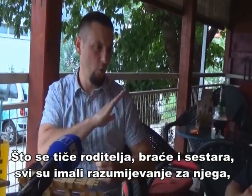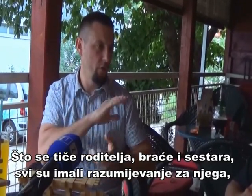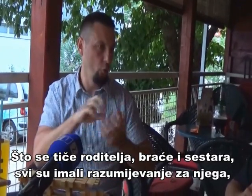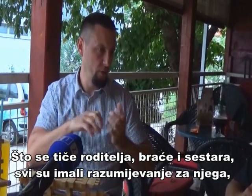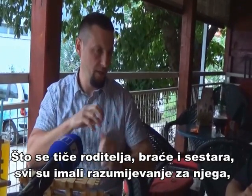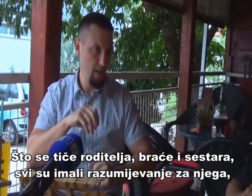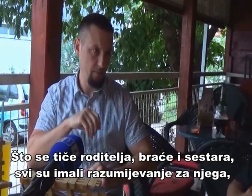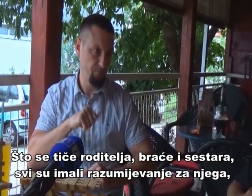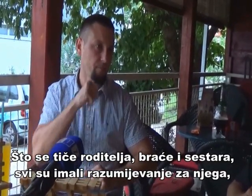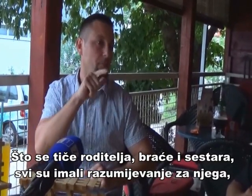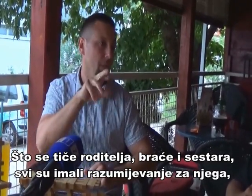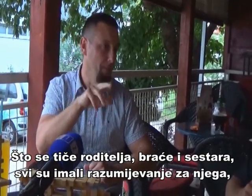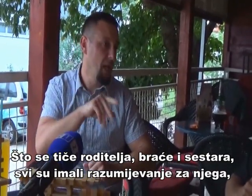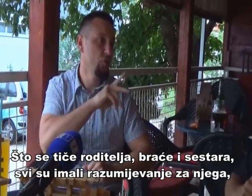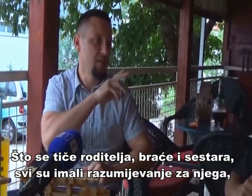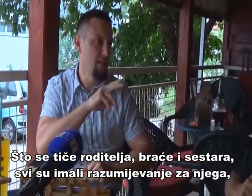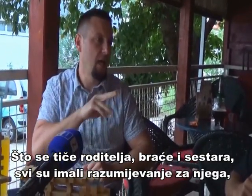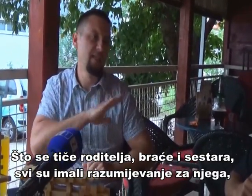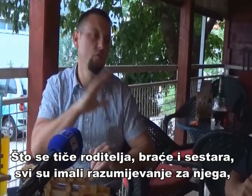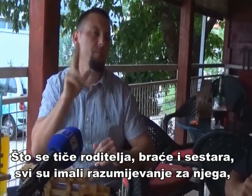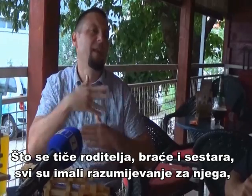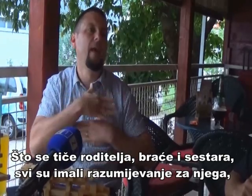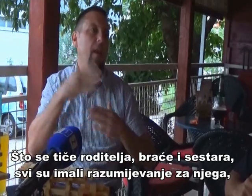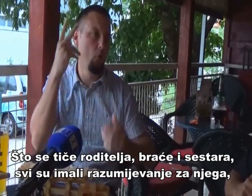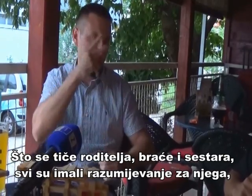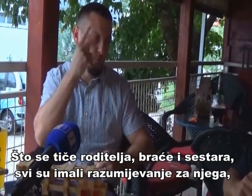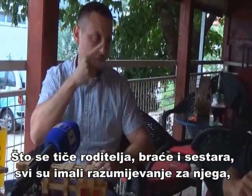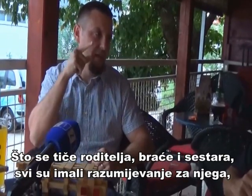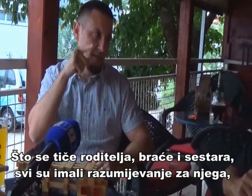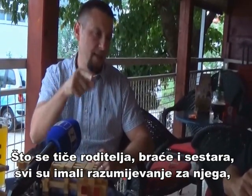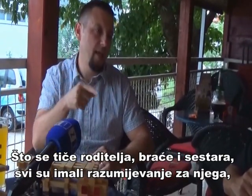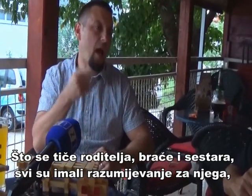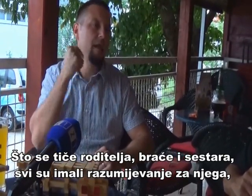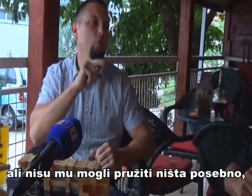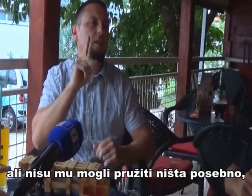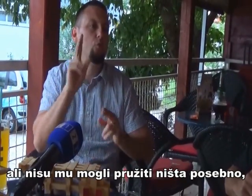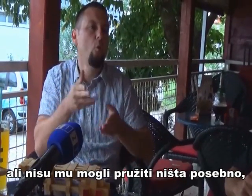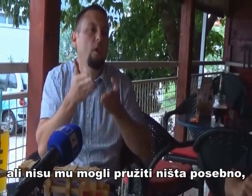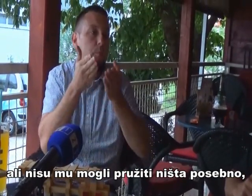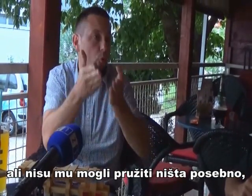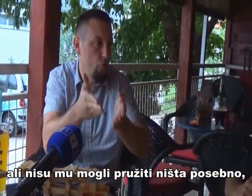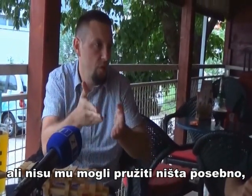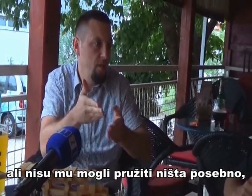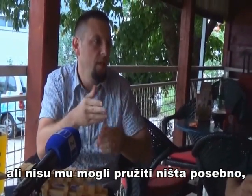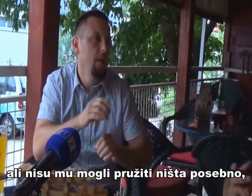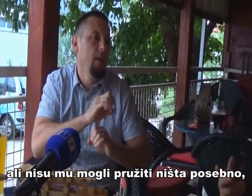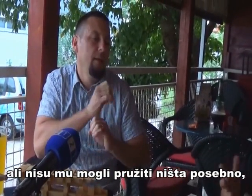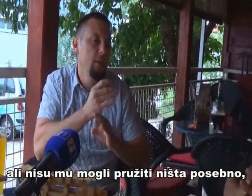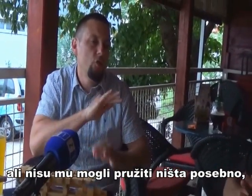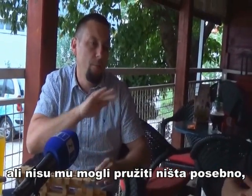njegovih roditelja, braća i sestara, svi su imali veliko razumijevanje za njega, ali mu nisu mogli pružiti ništa